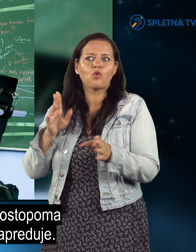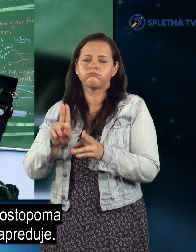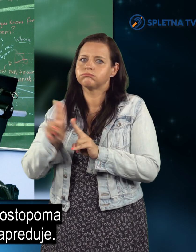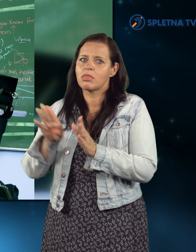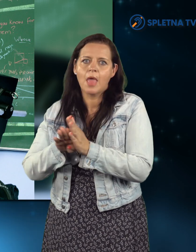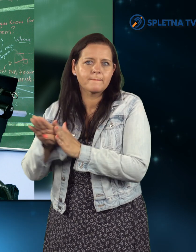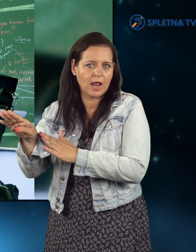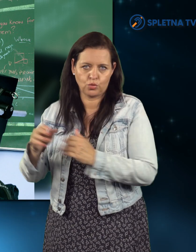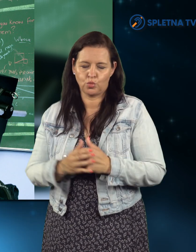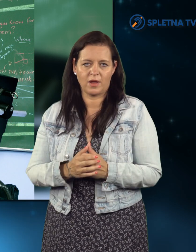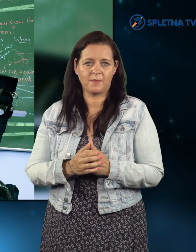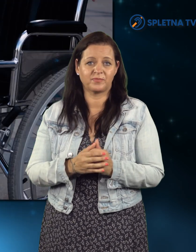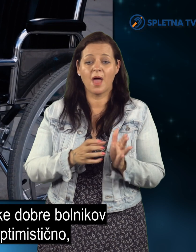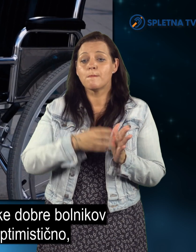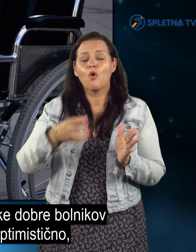napreduje.